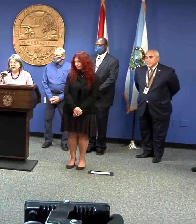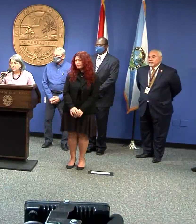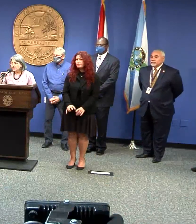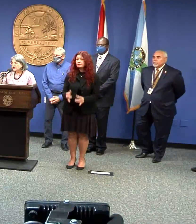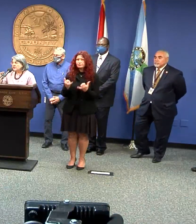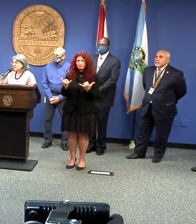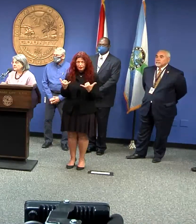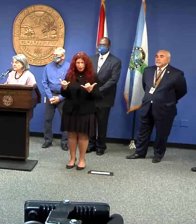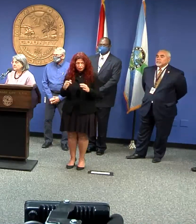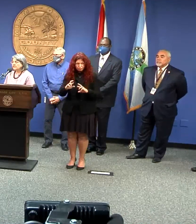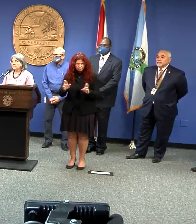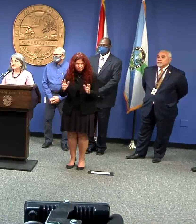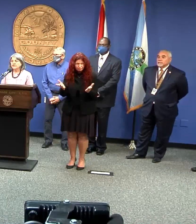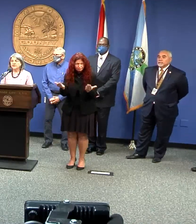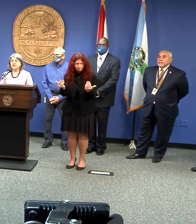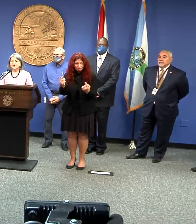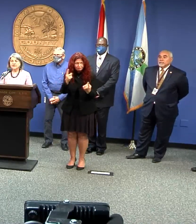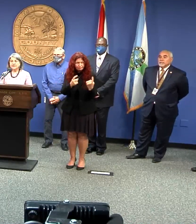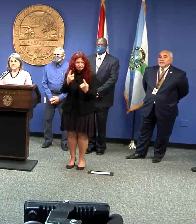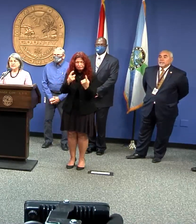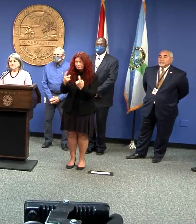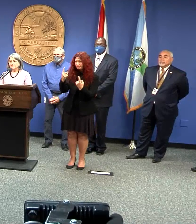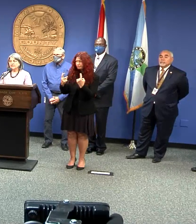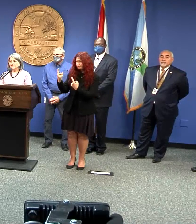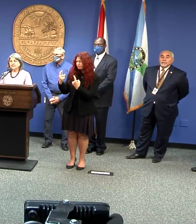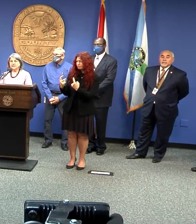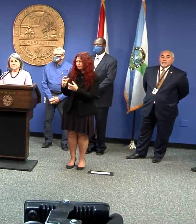Do we have any questions?